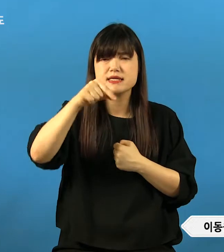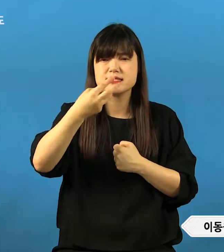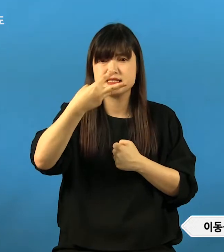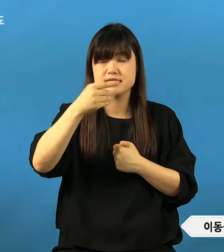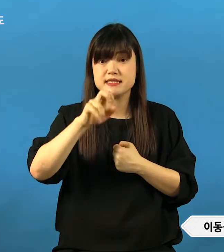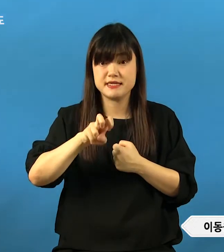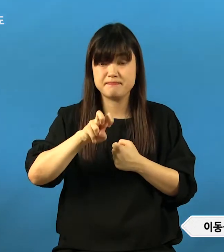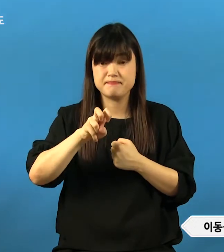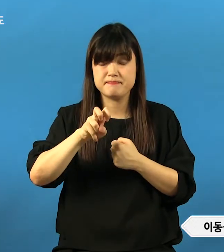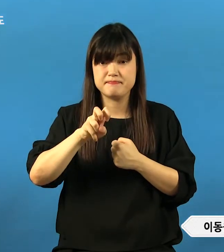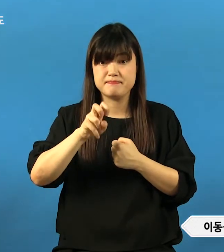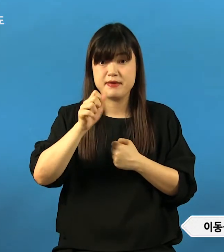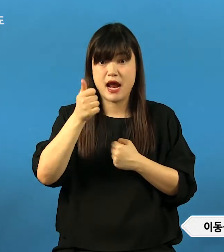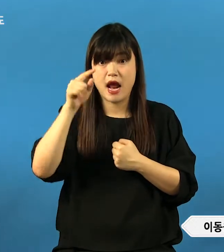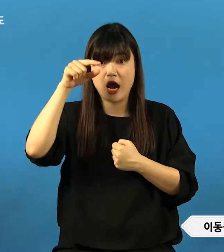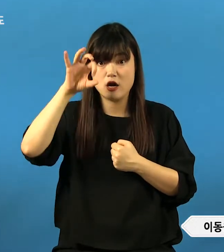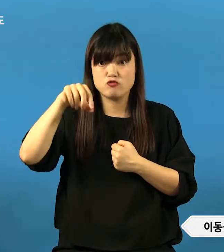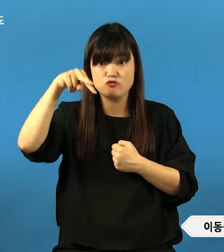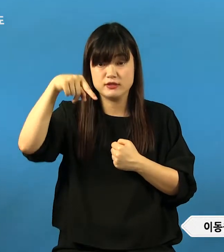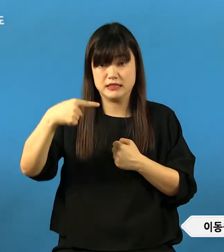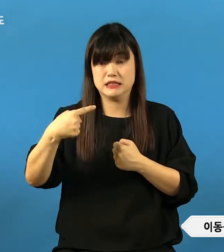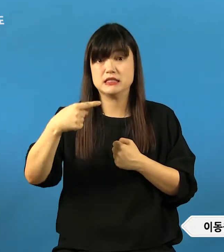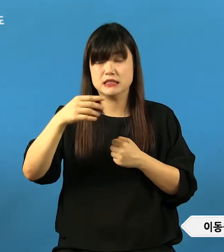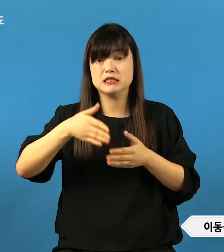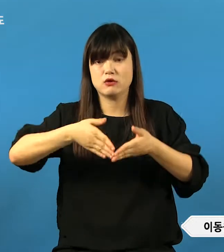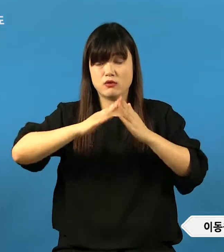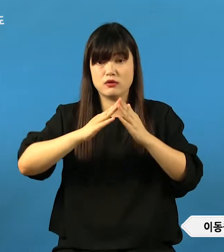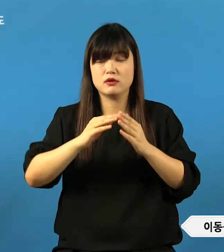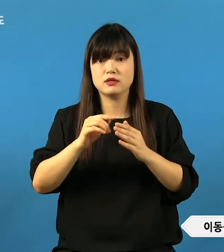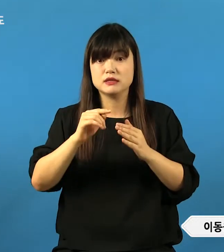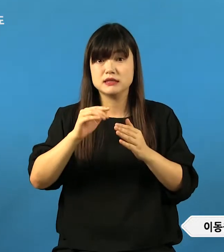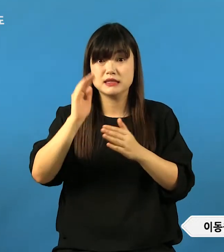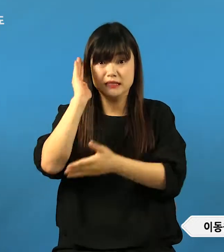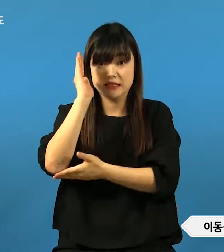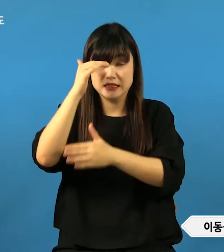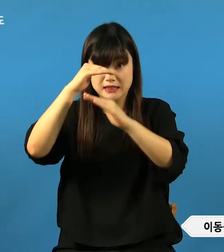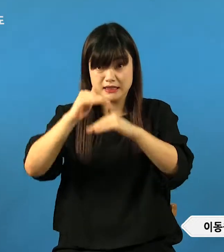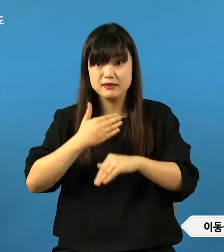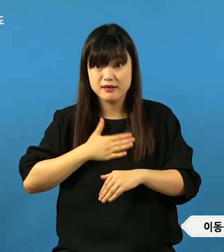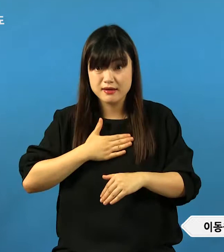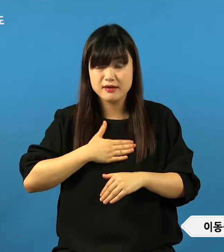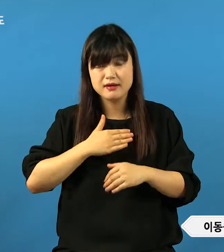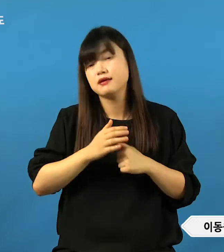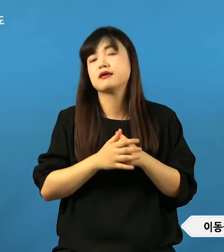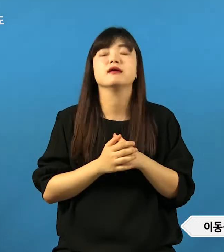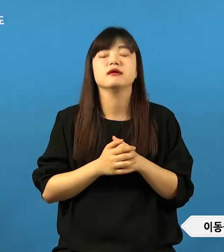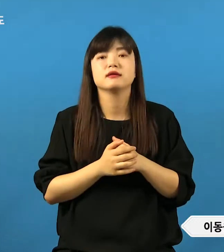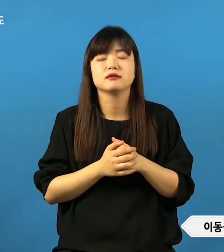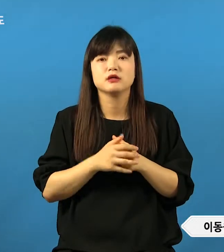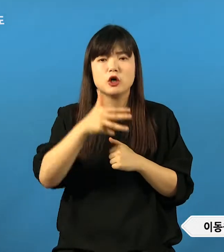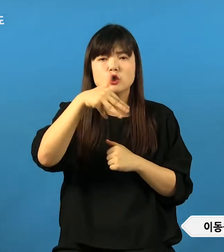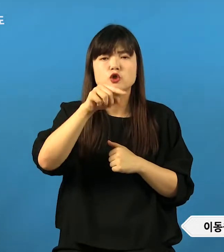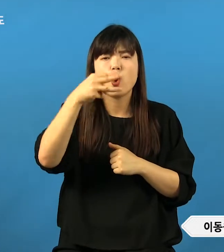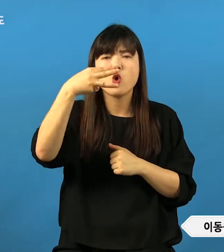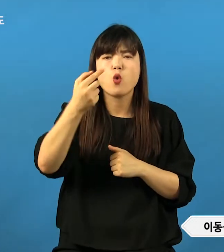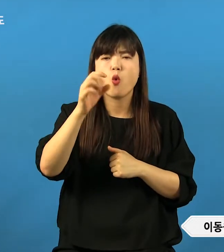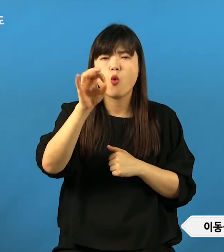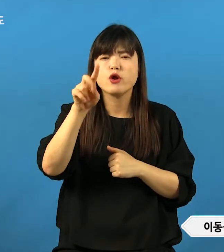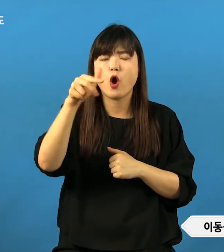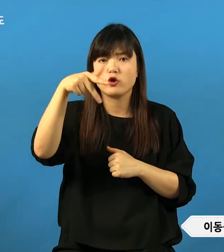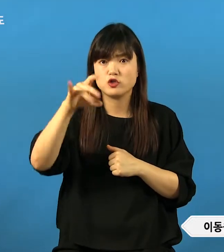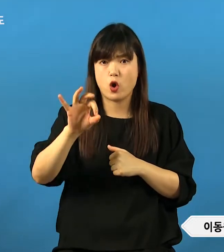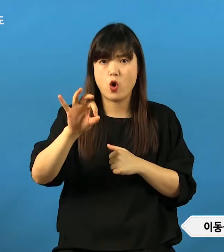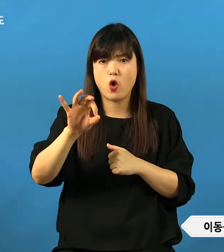크리스찬이 어느 날 성경 말씀을 읽다가 마음에 큰 감동을 받고 구원받기 위한 순례의 길을